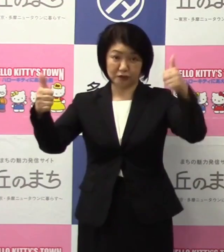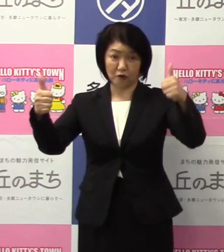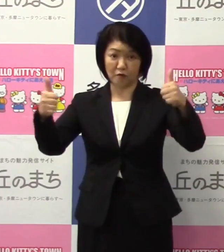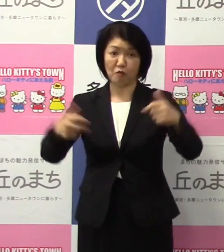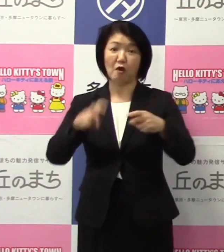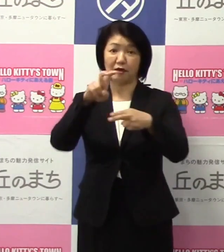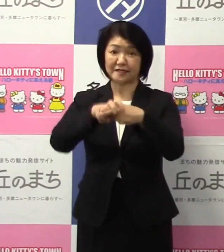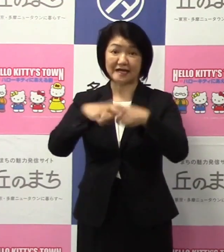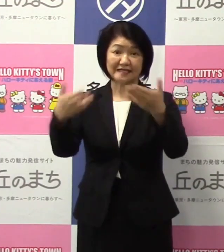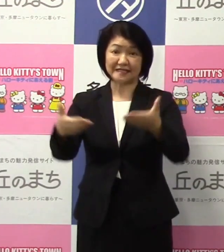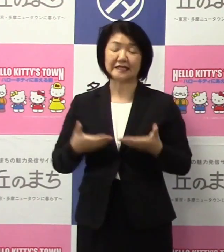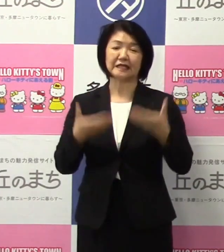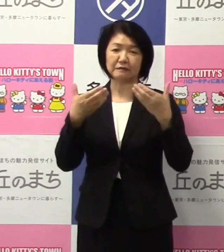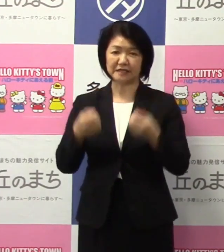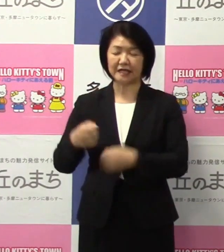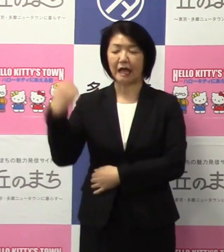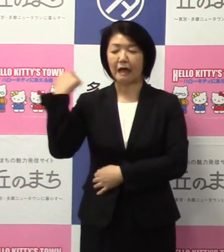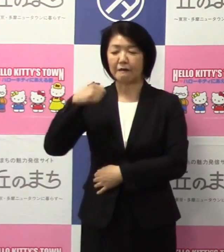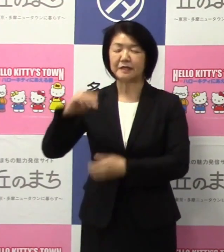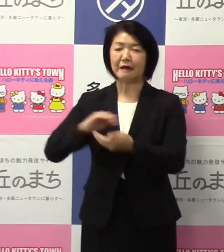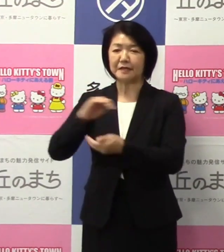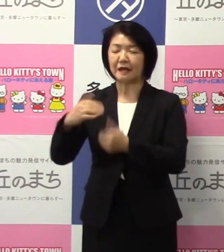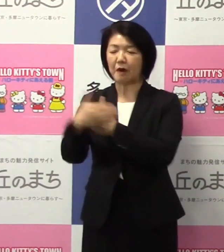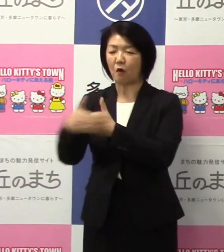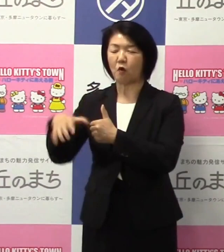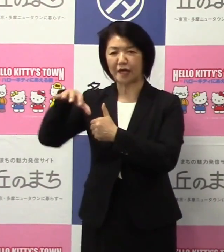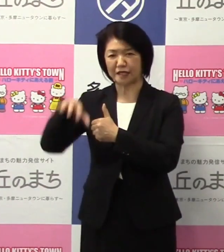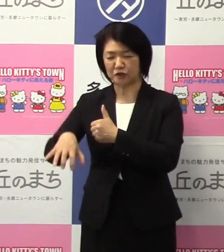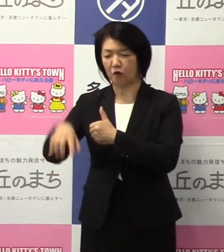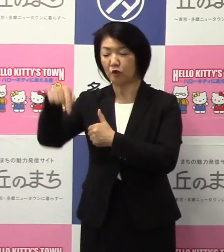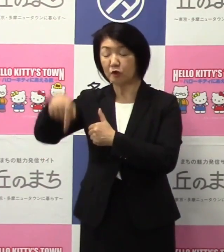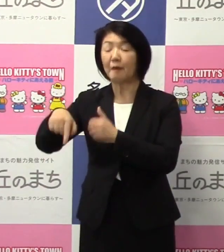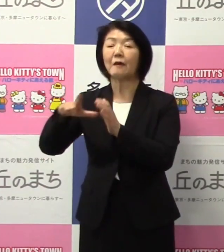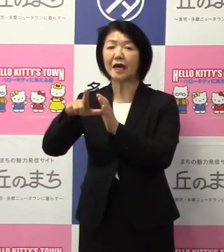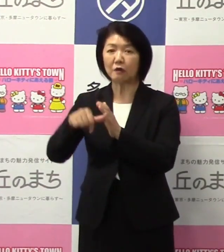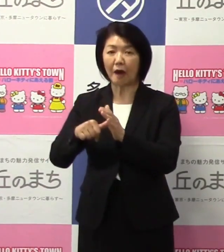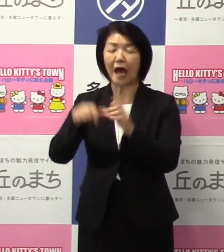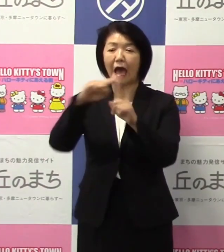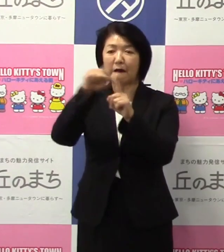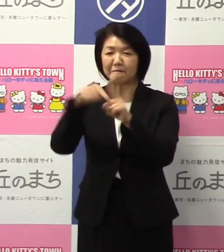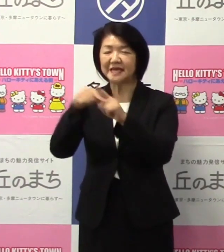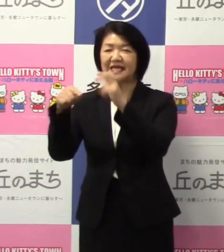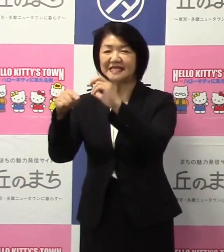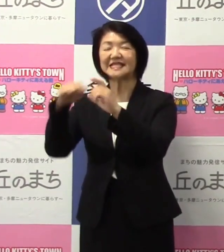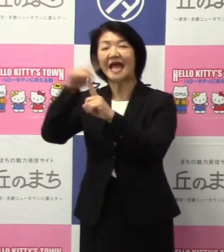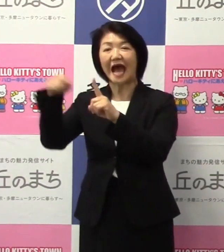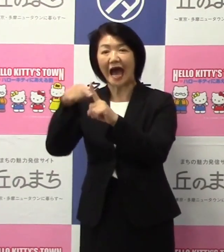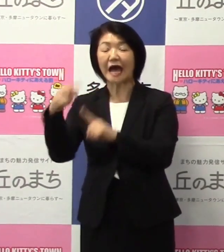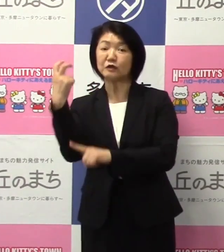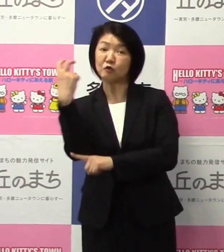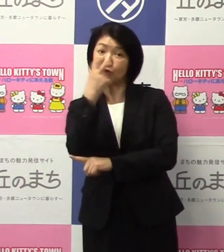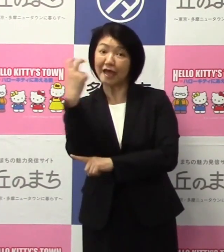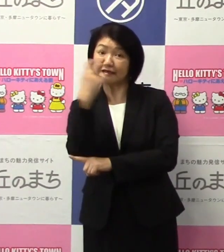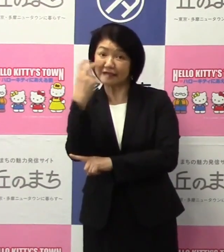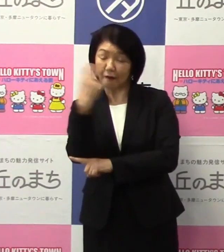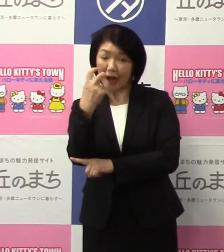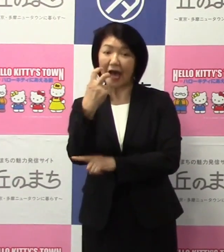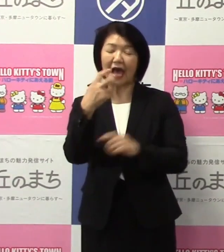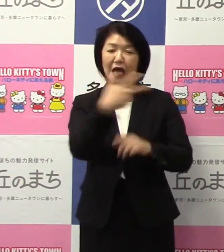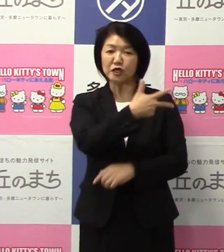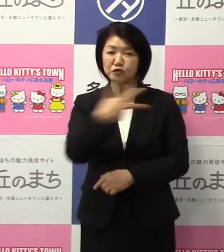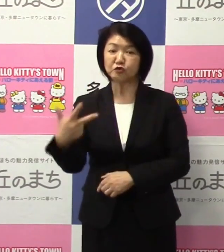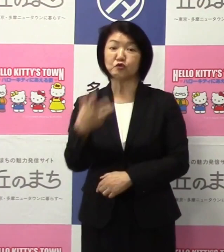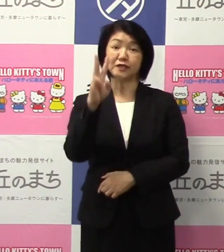南多摩保健所では PCR 検査は週に3回、各回30人規模で行っているとのこ